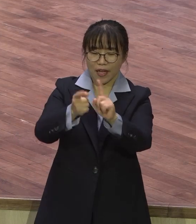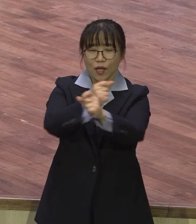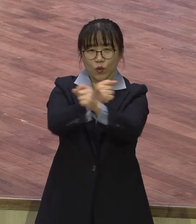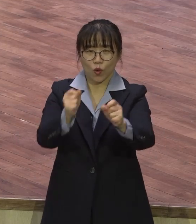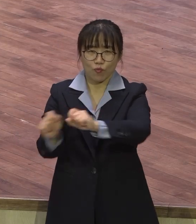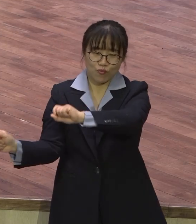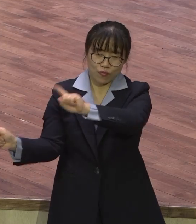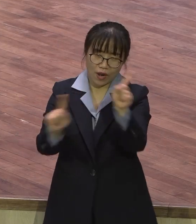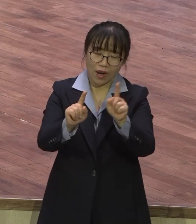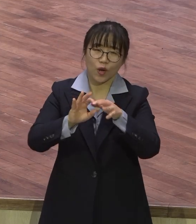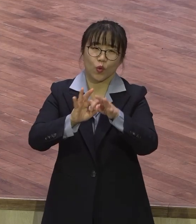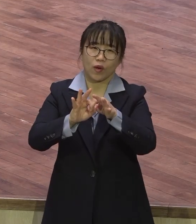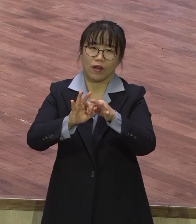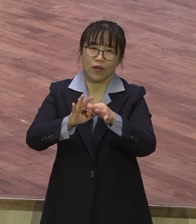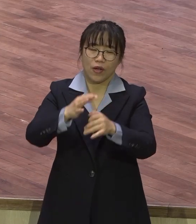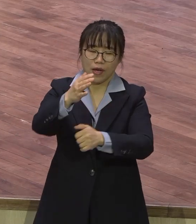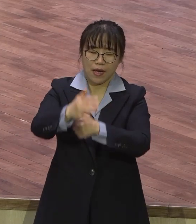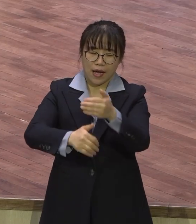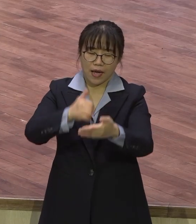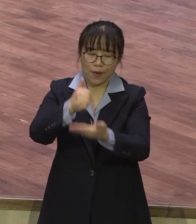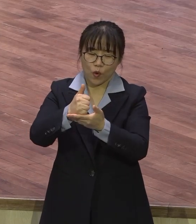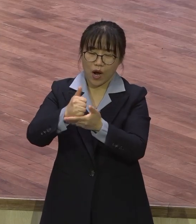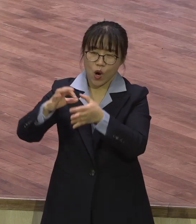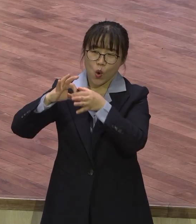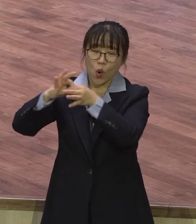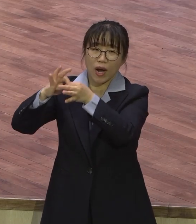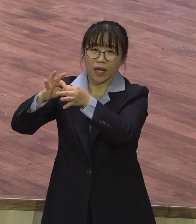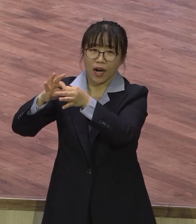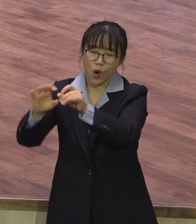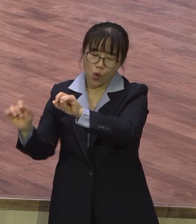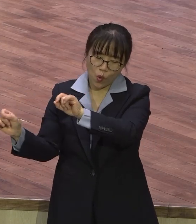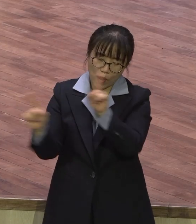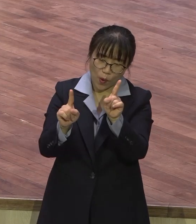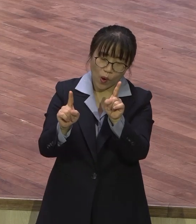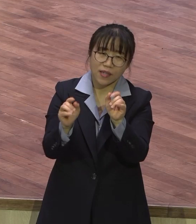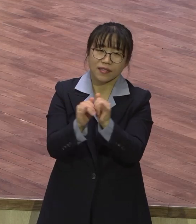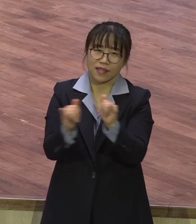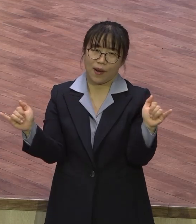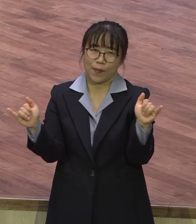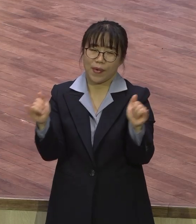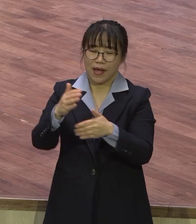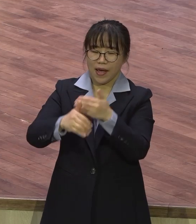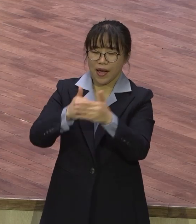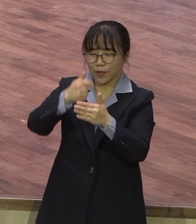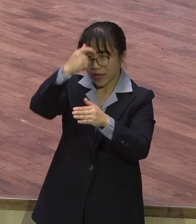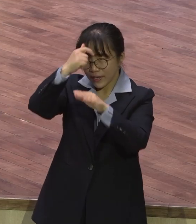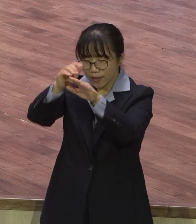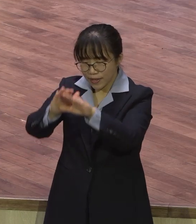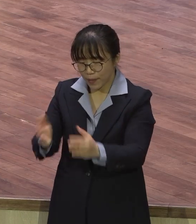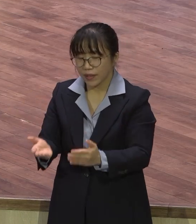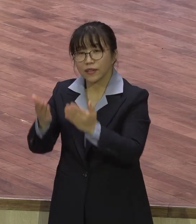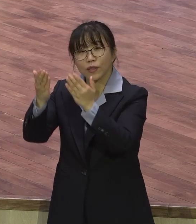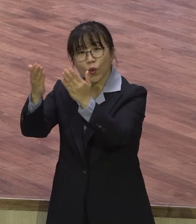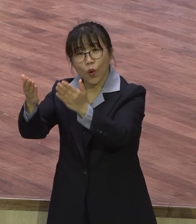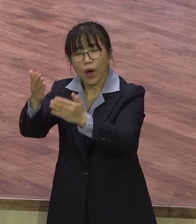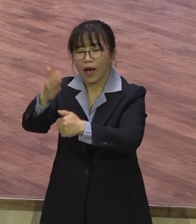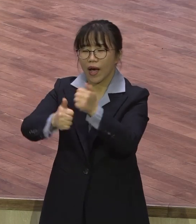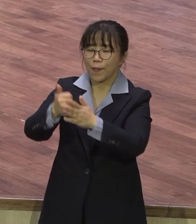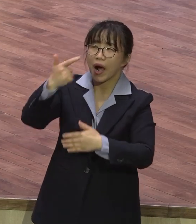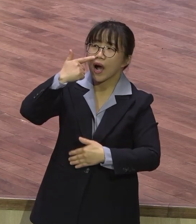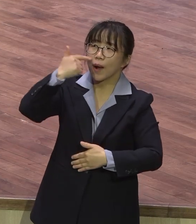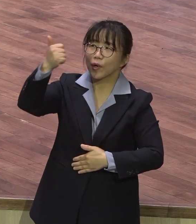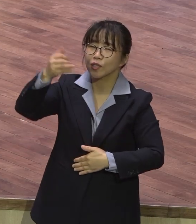관계가 회복된 자 하나님과의 관계가 회복되어서 하나님을 예비하고 하나님을 아버지로 부를 수 있는 이것이